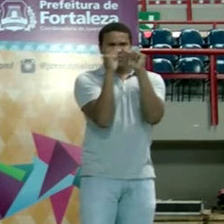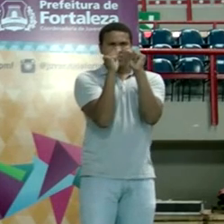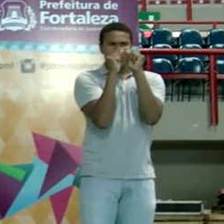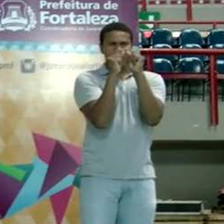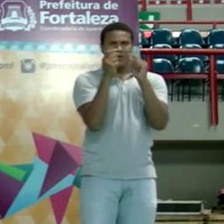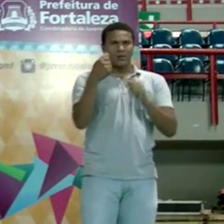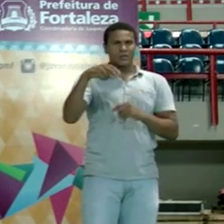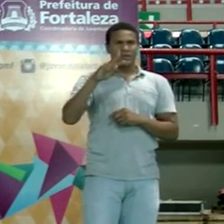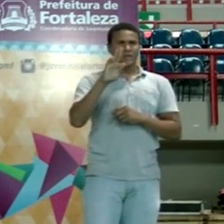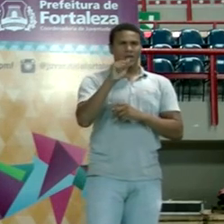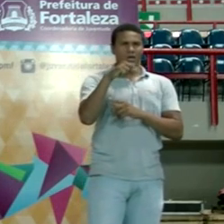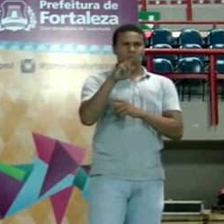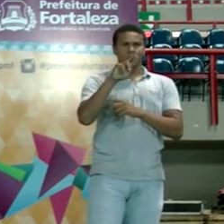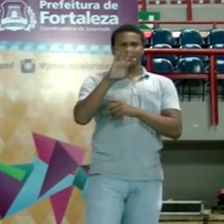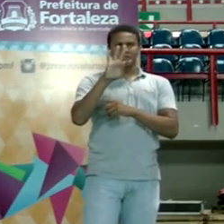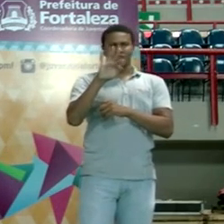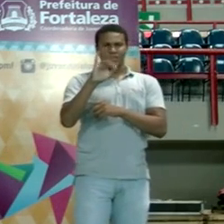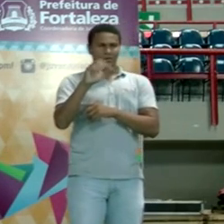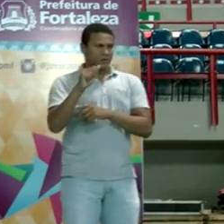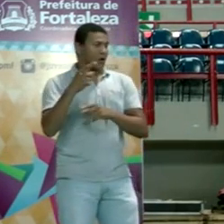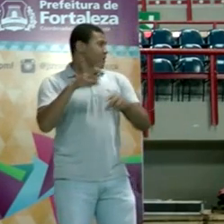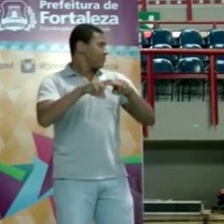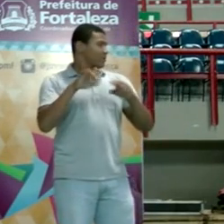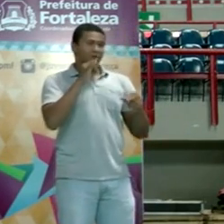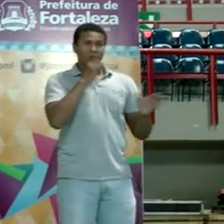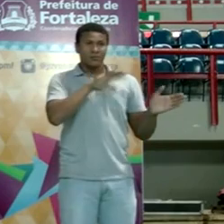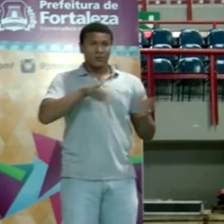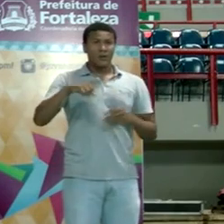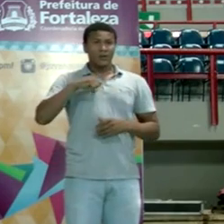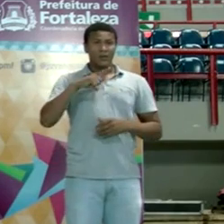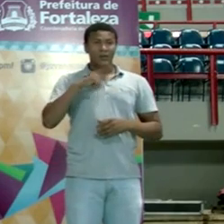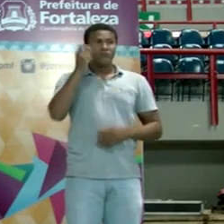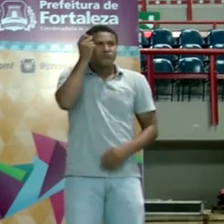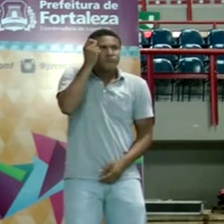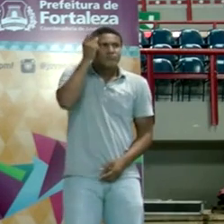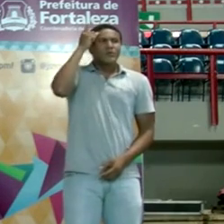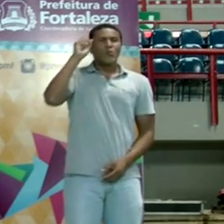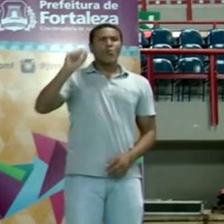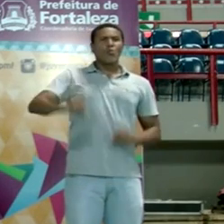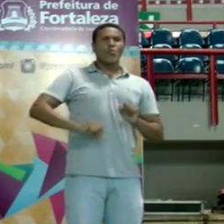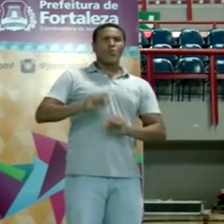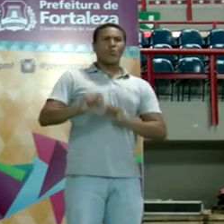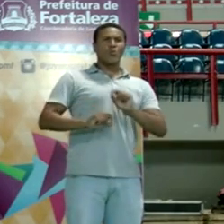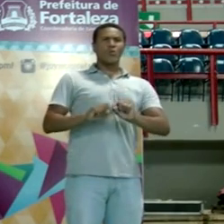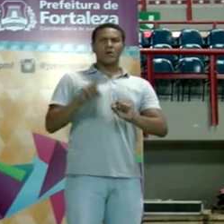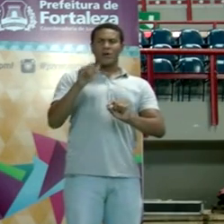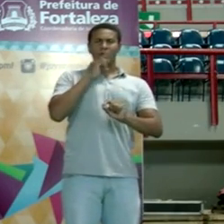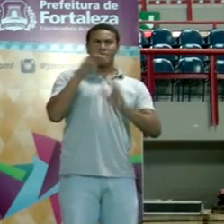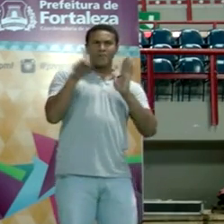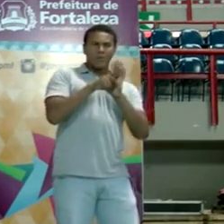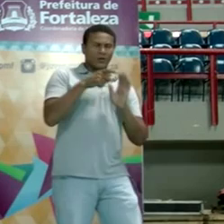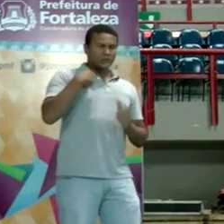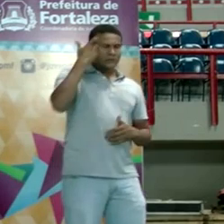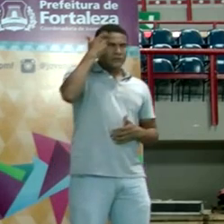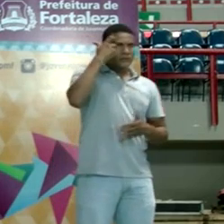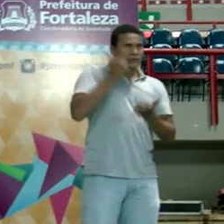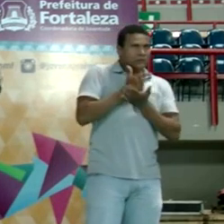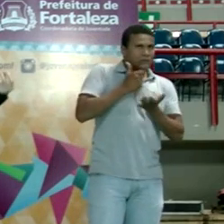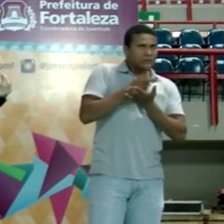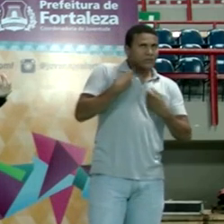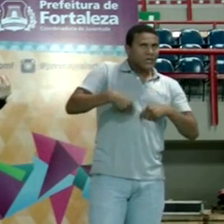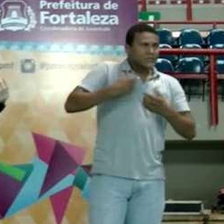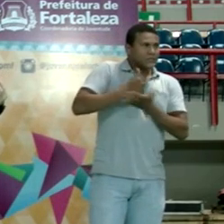Adorno, Horkheimer, eles vão repassar então uma ideia. A ideia de que você precisa consumir. Então, como